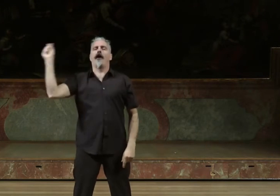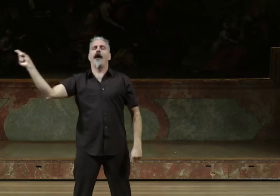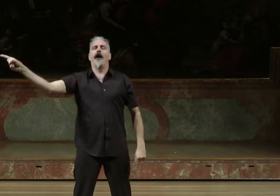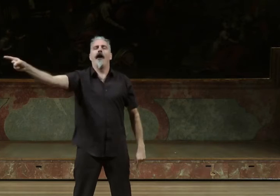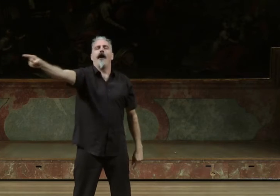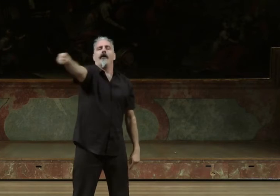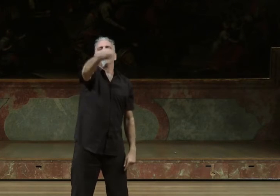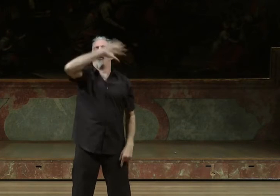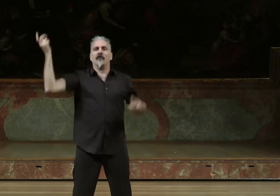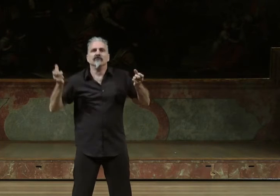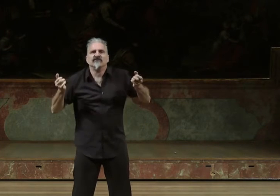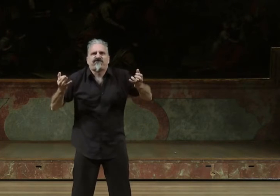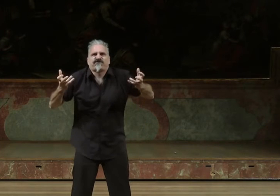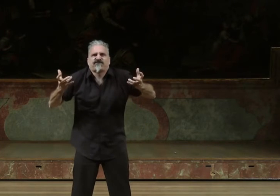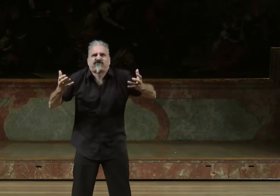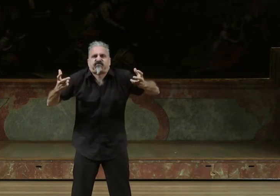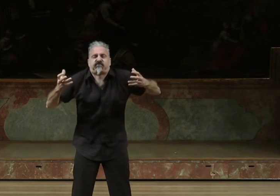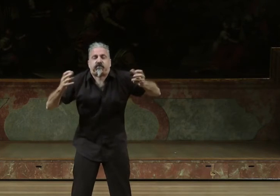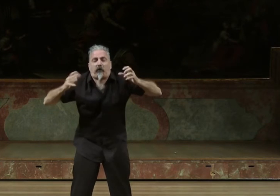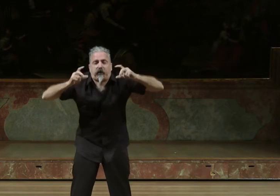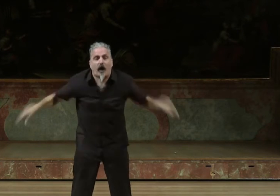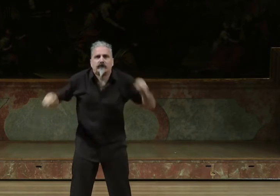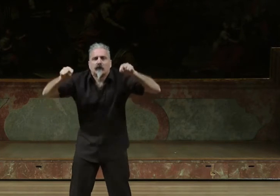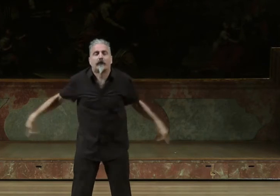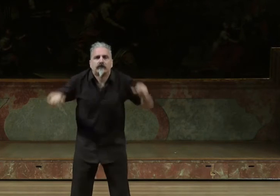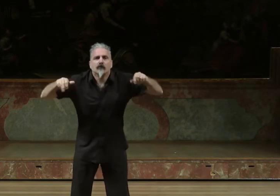Der Leuchtturm dreht sich weiter. Plötzlich